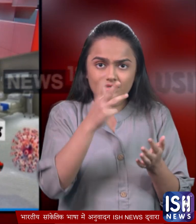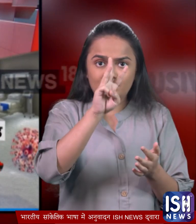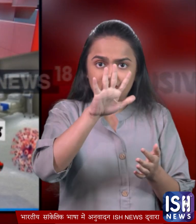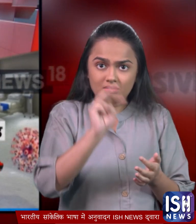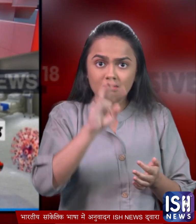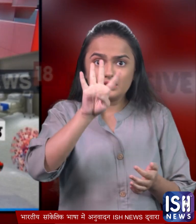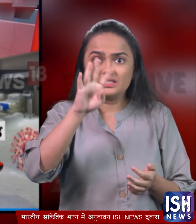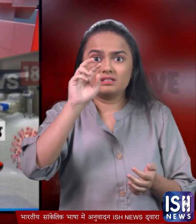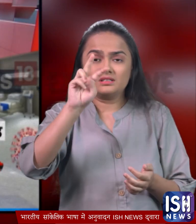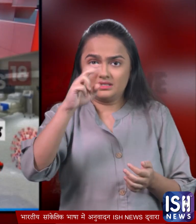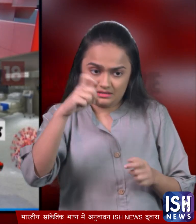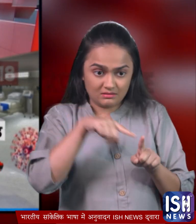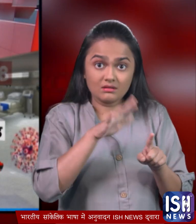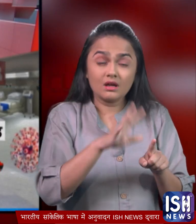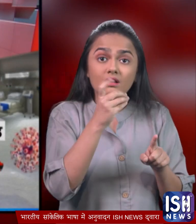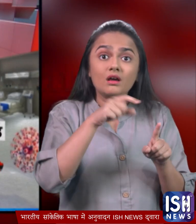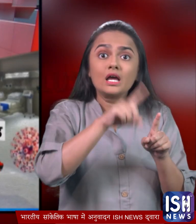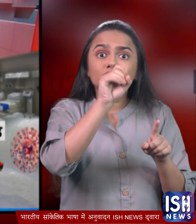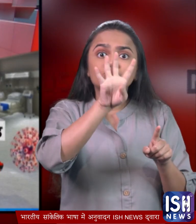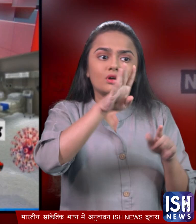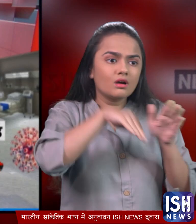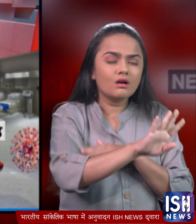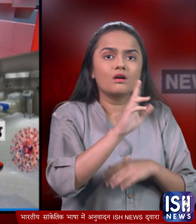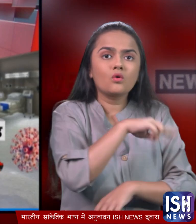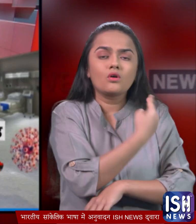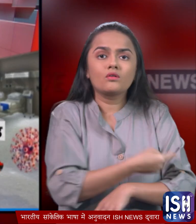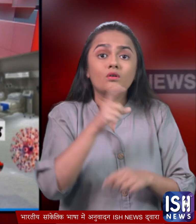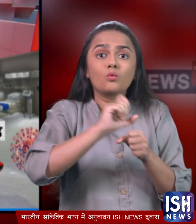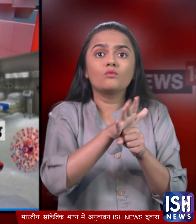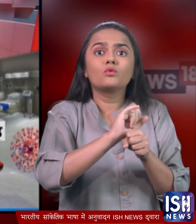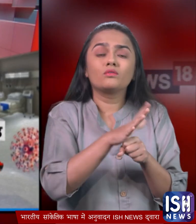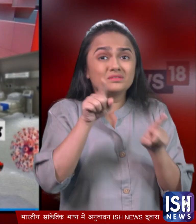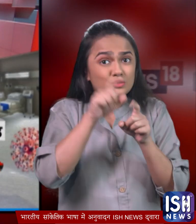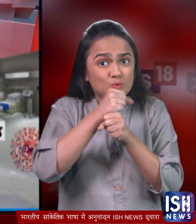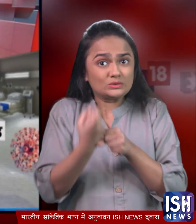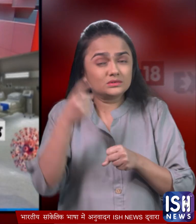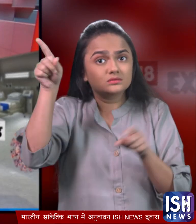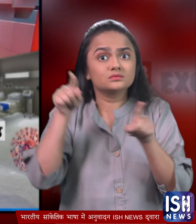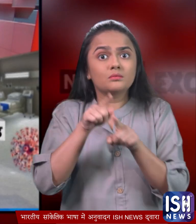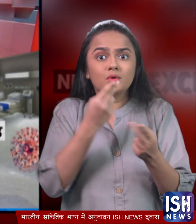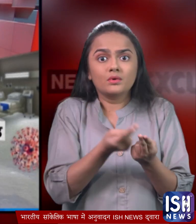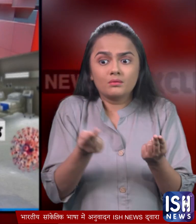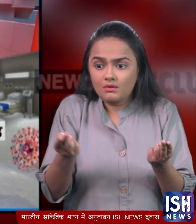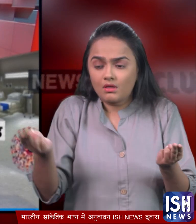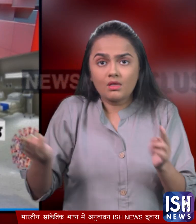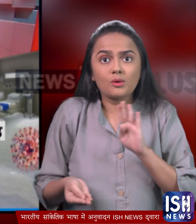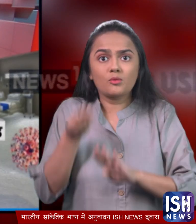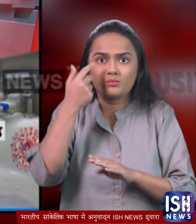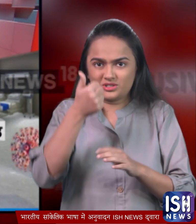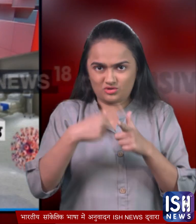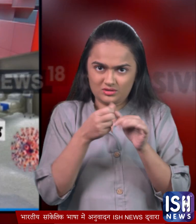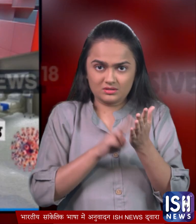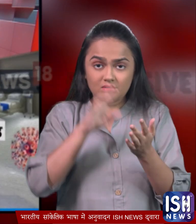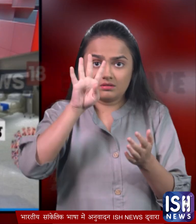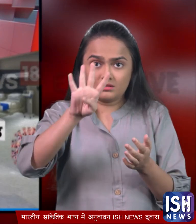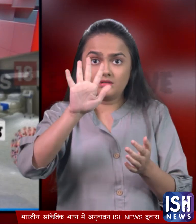को 35,487 बेड पर 5,104 मरीजों की थी। इसी तरह गुजरात में भी कोरोना मरीजों में बेड भरते चले गए। वहां